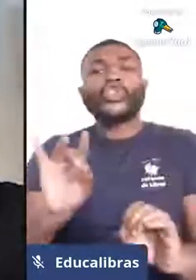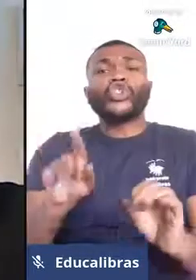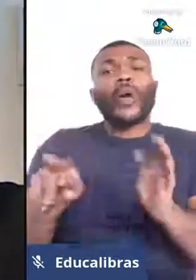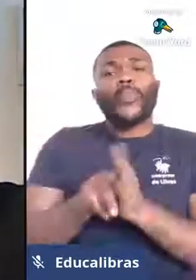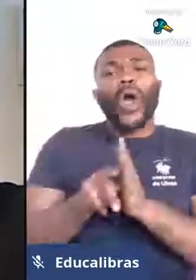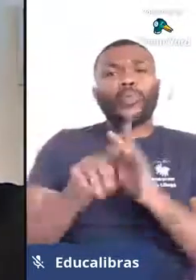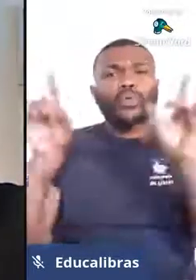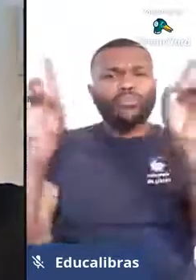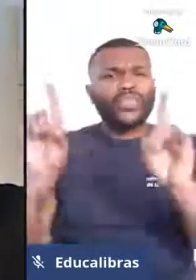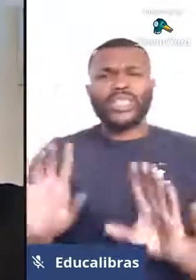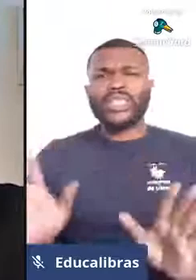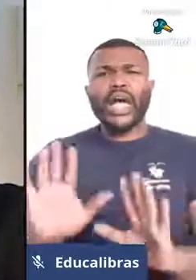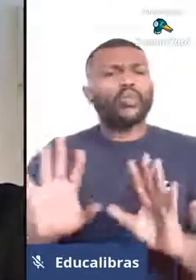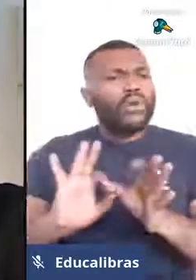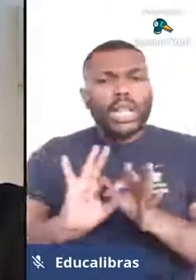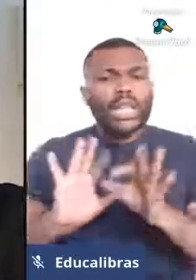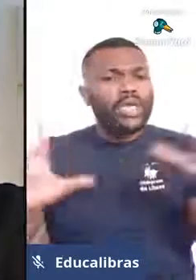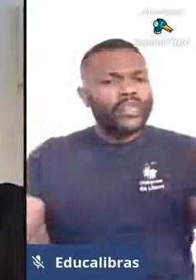Então, esse é